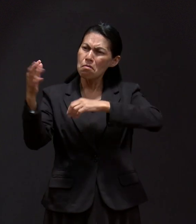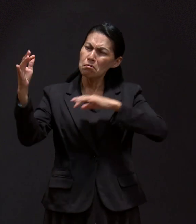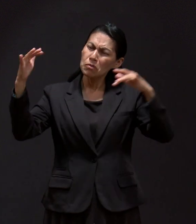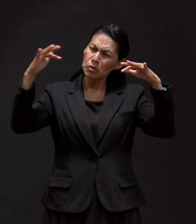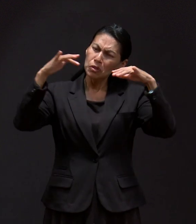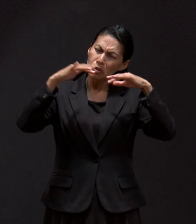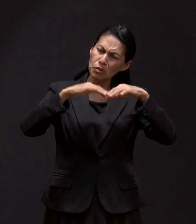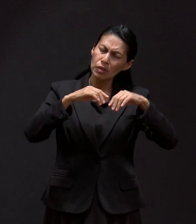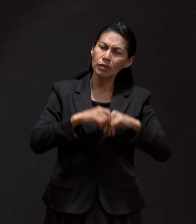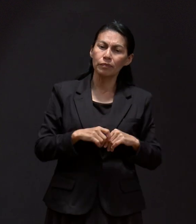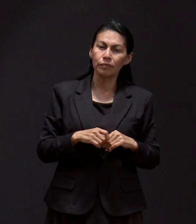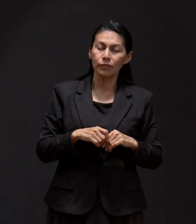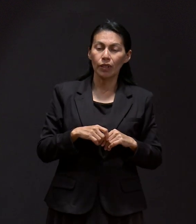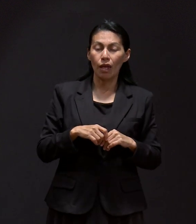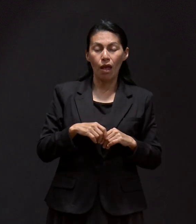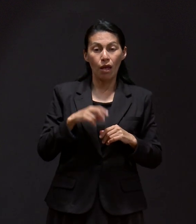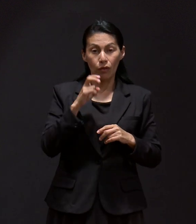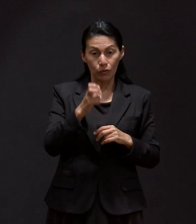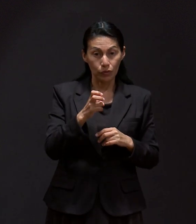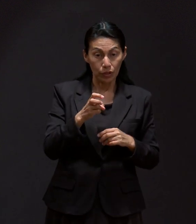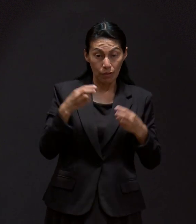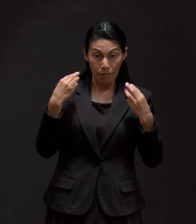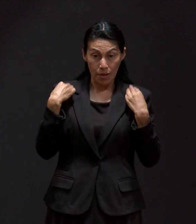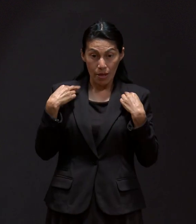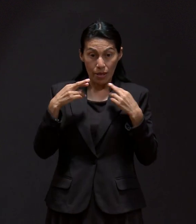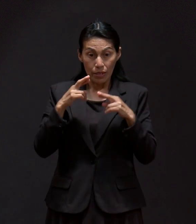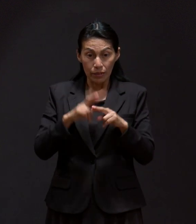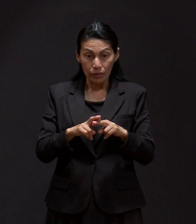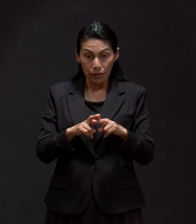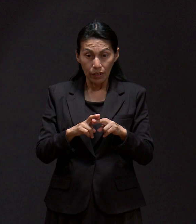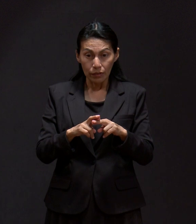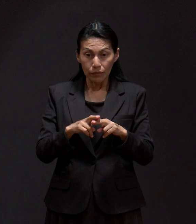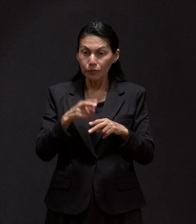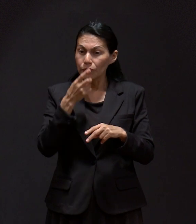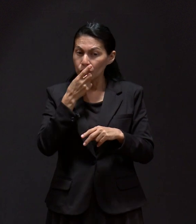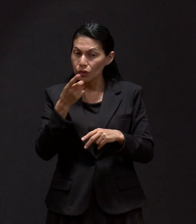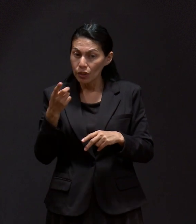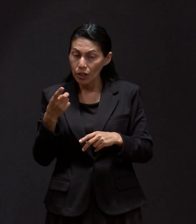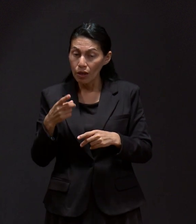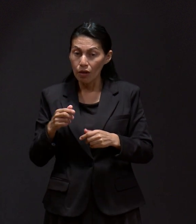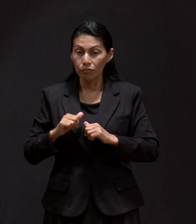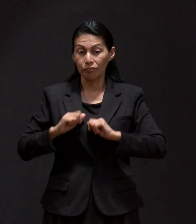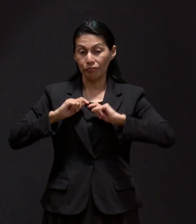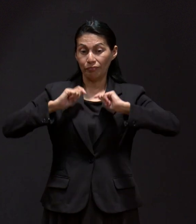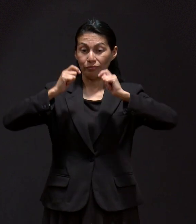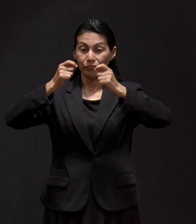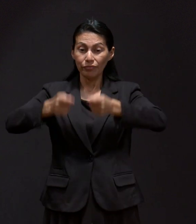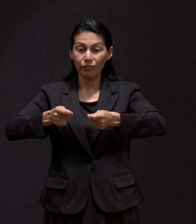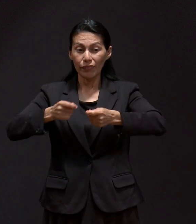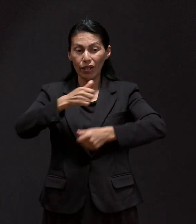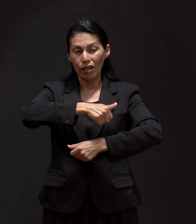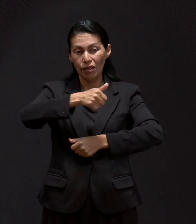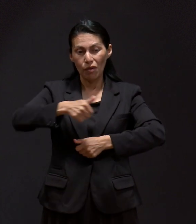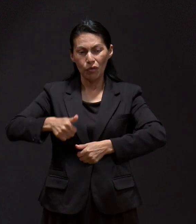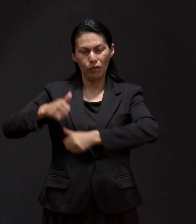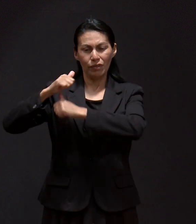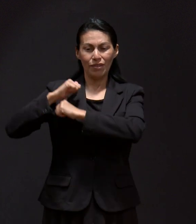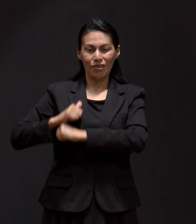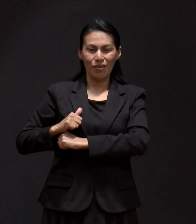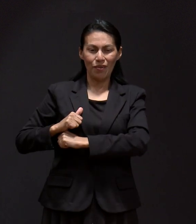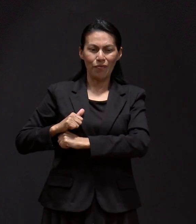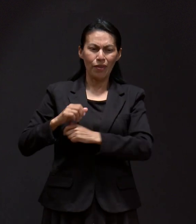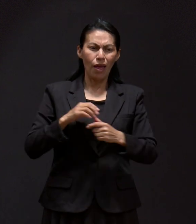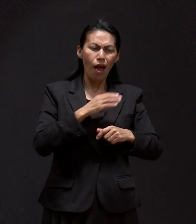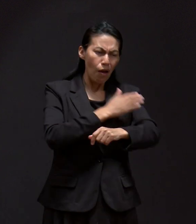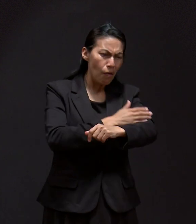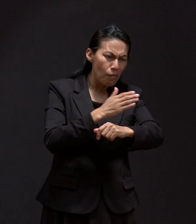interamérica ahí las maestras nos asignaron a acompañar y dar un recorrido a la universidad a cada una de